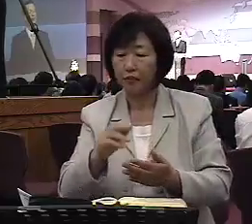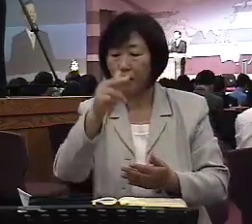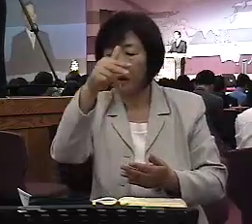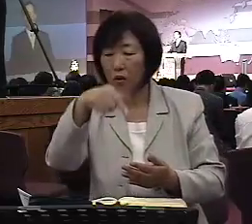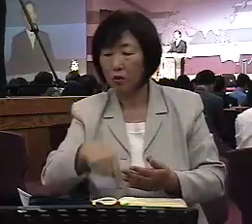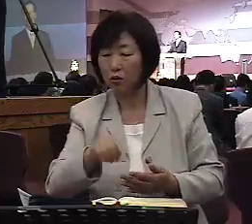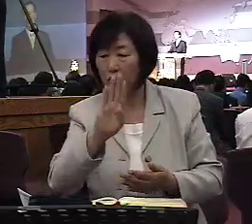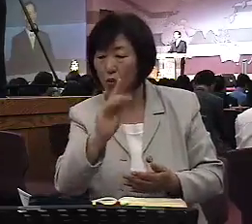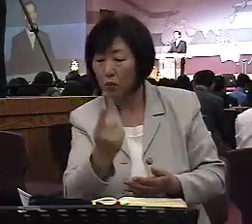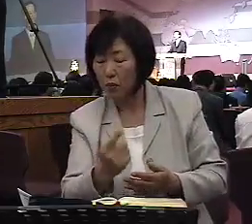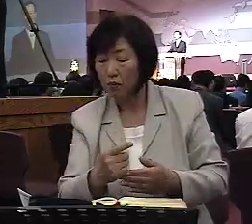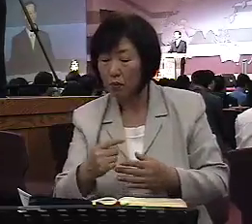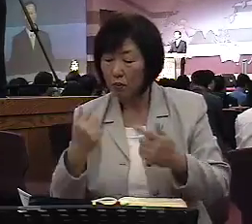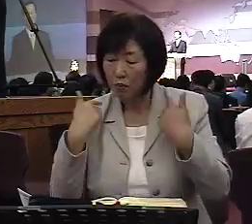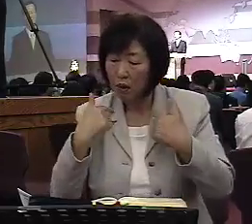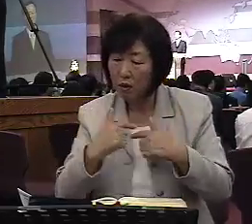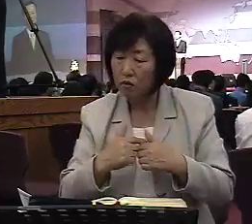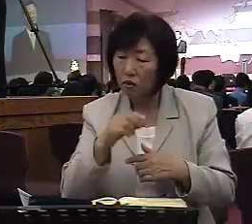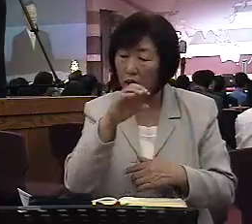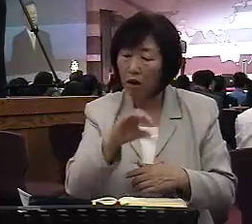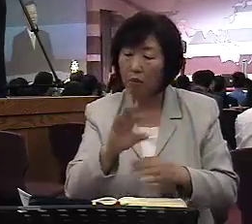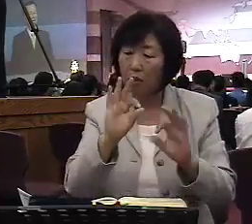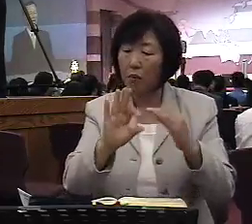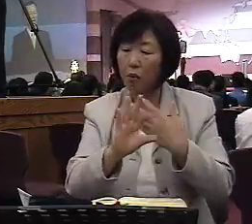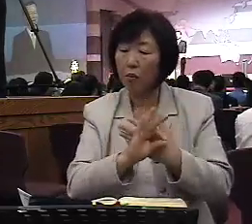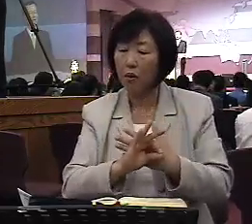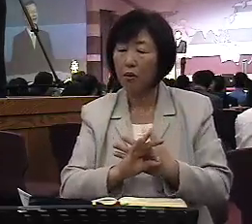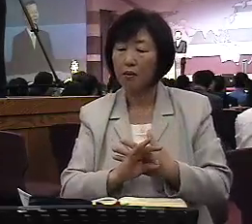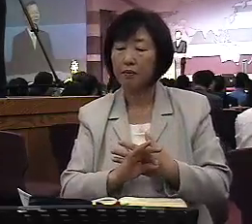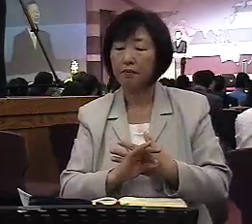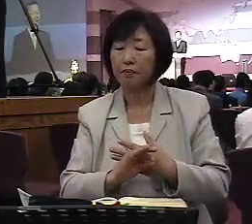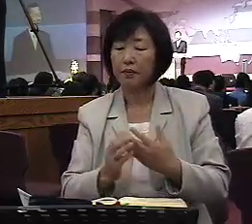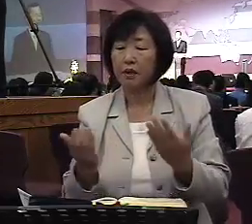앞면을 보시는지 모르겠지만 거기 보아도 우리